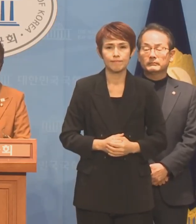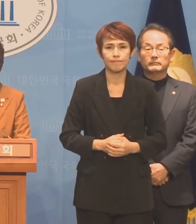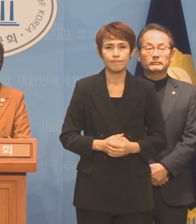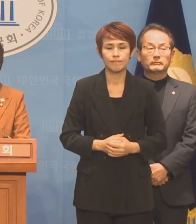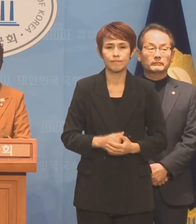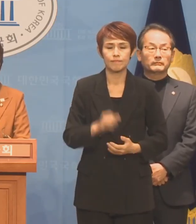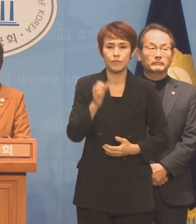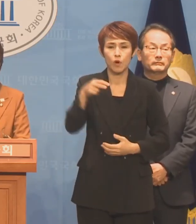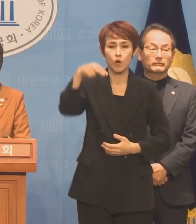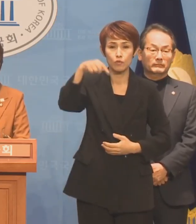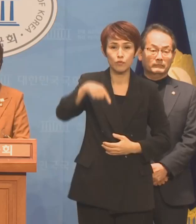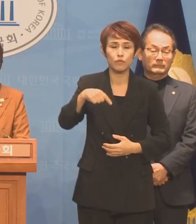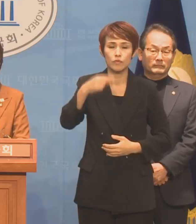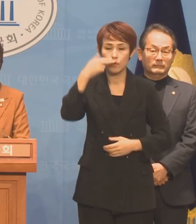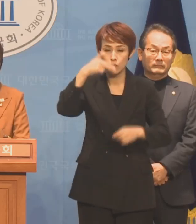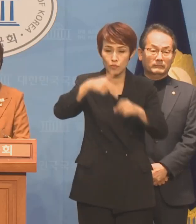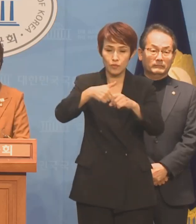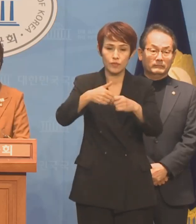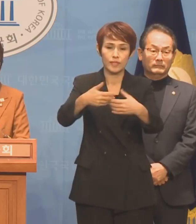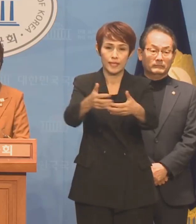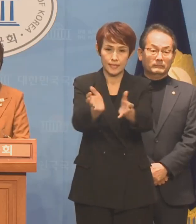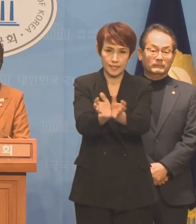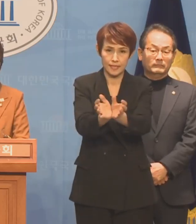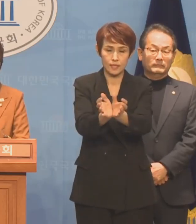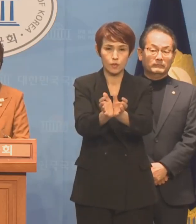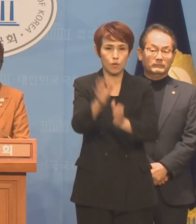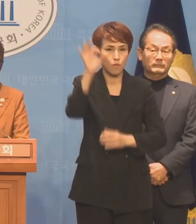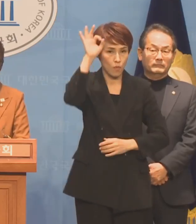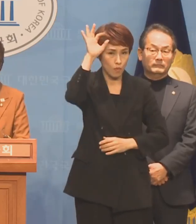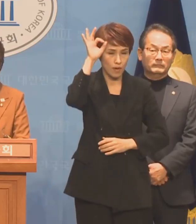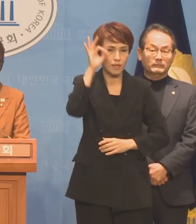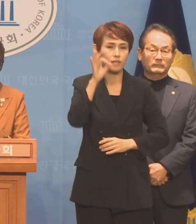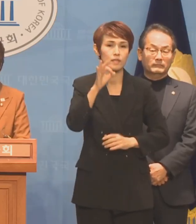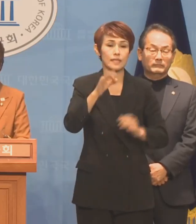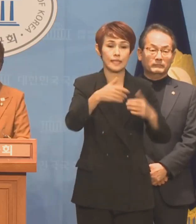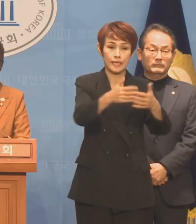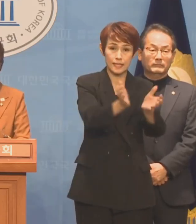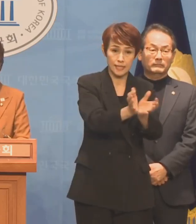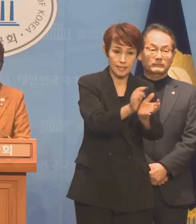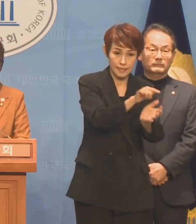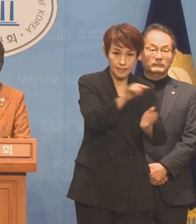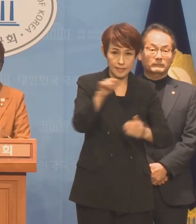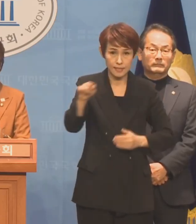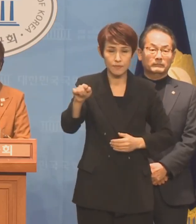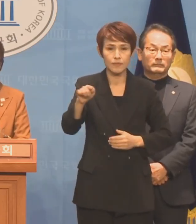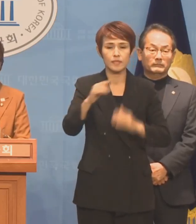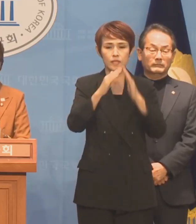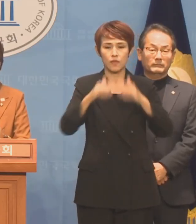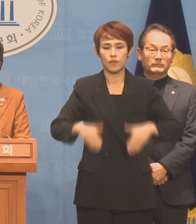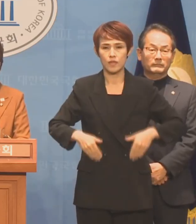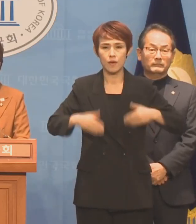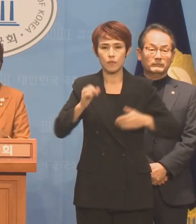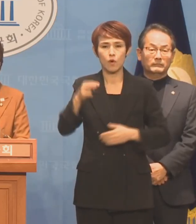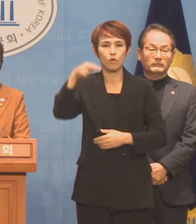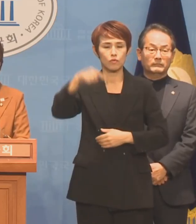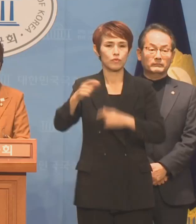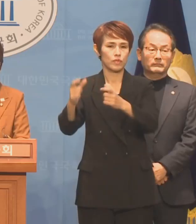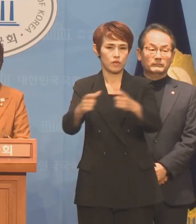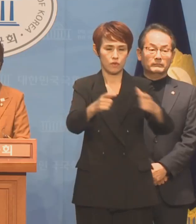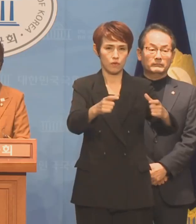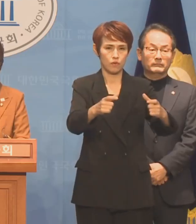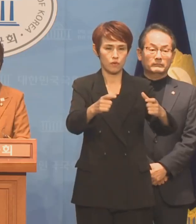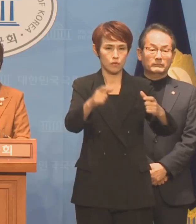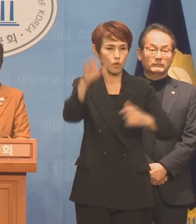여수 석유화학 단지와 포항 철강 단지를 중심으로 한 전남 여수 지역 그리고 경북